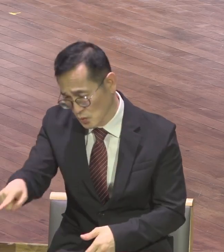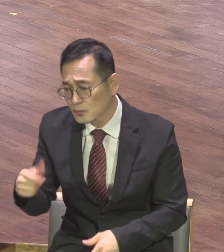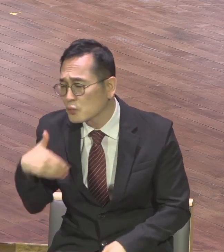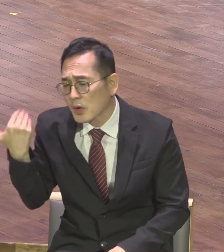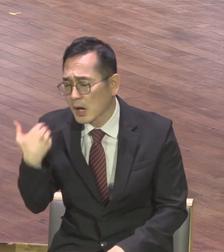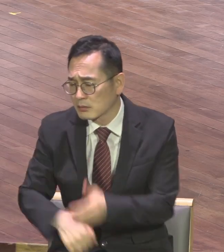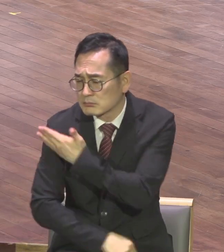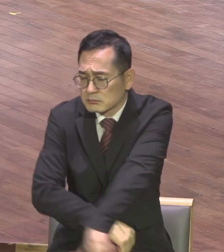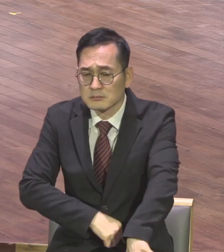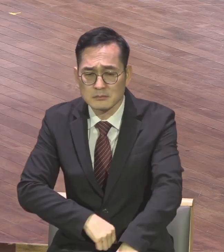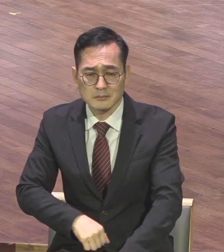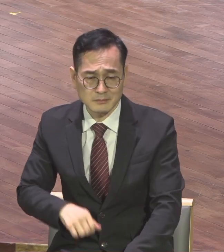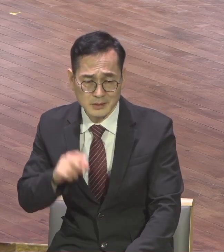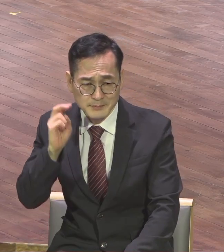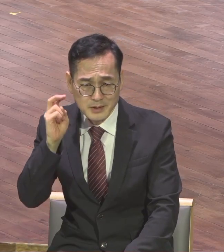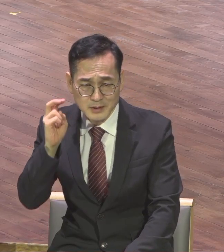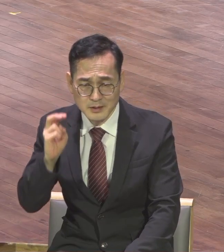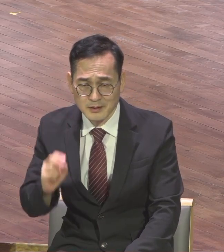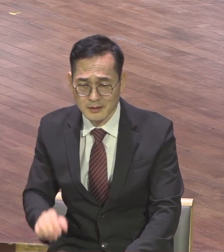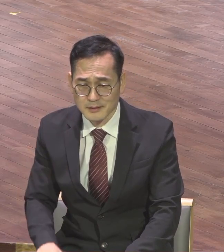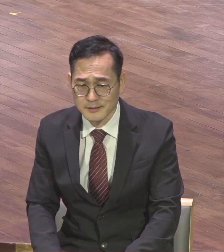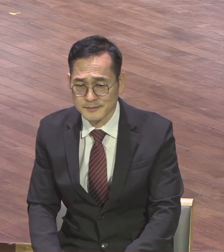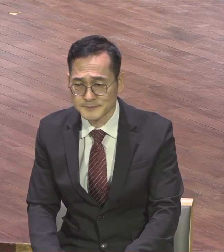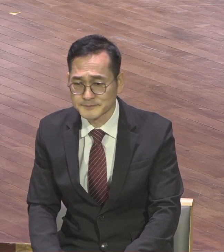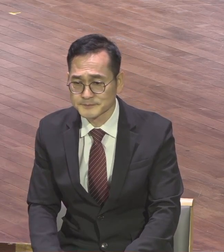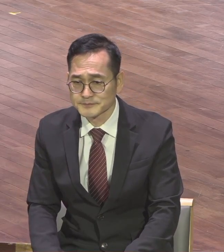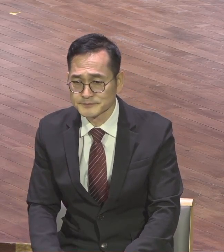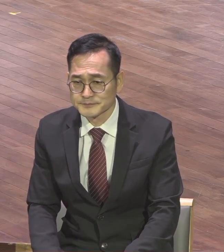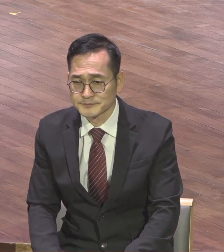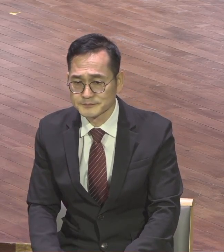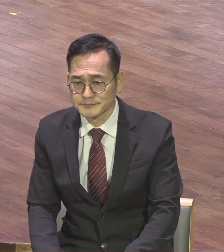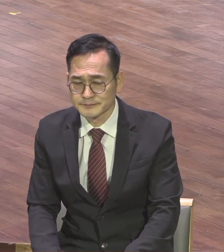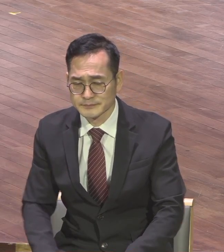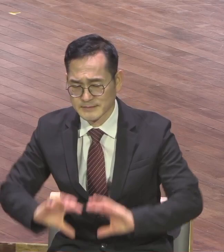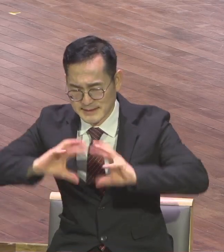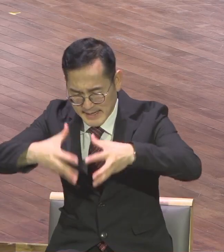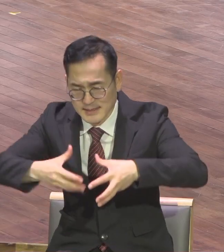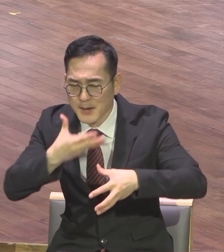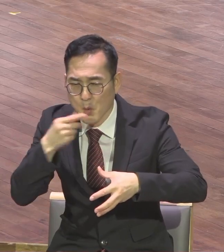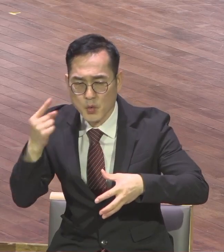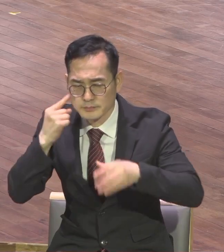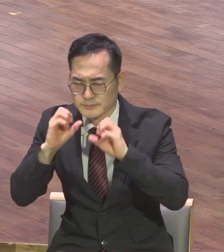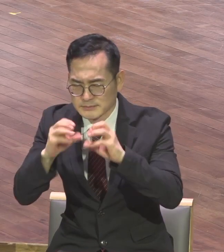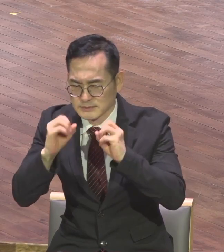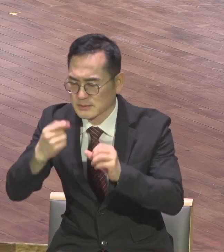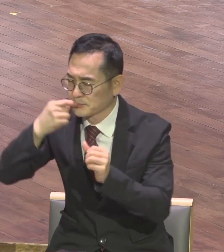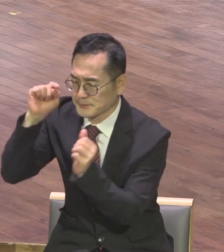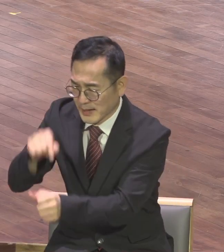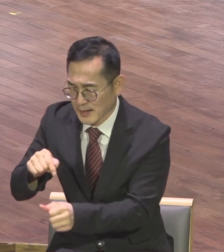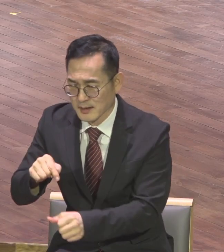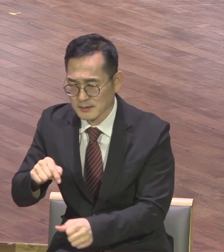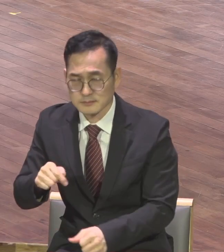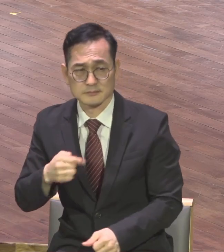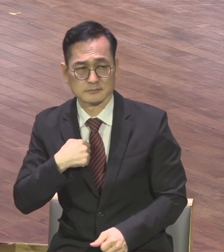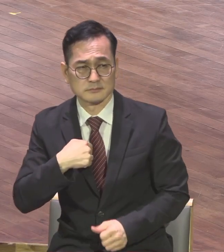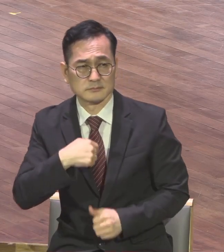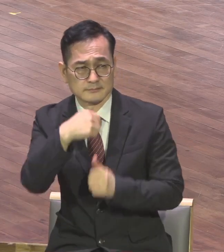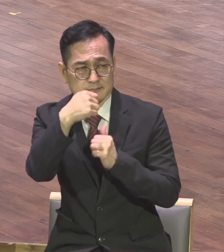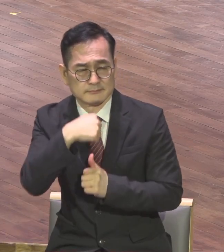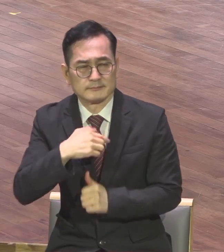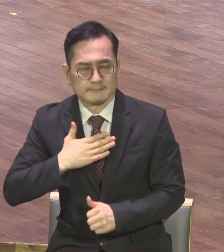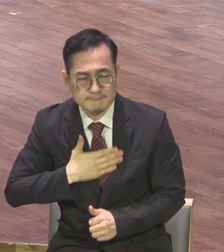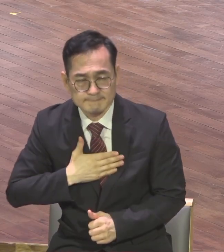하나님의 소원인 이 모든 족속 만민 땅끝에 복음을 증가하는데 자기도 구원받아 놓고